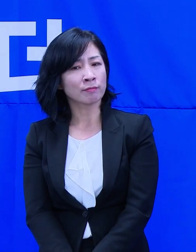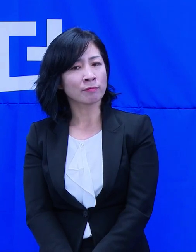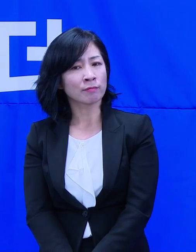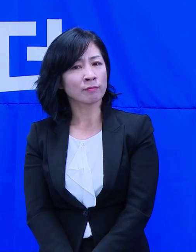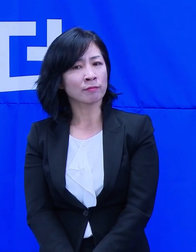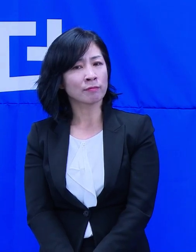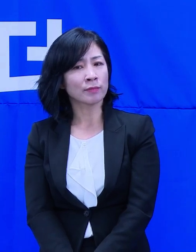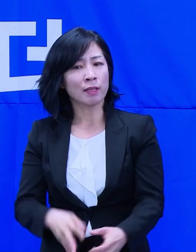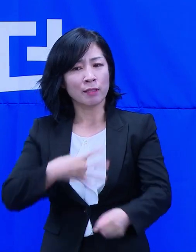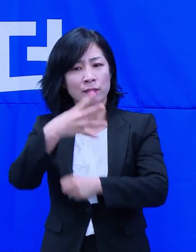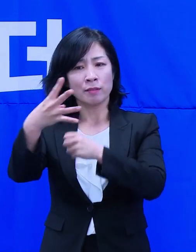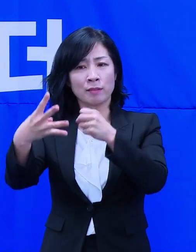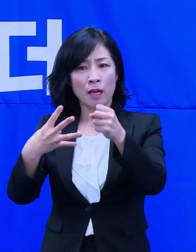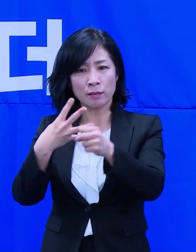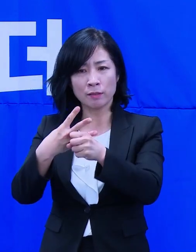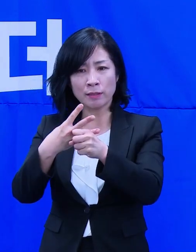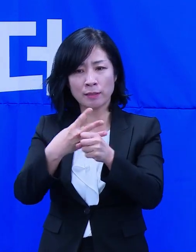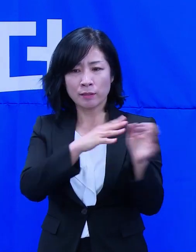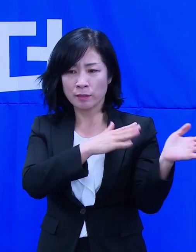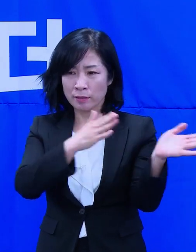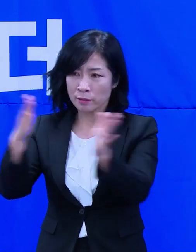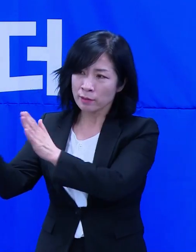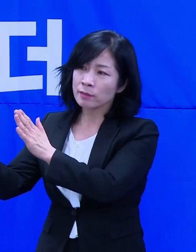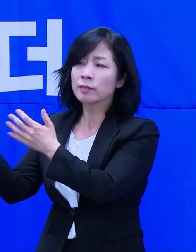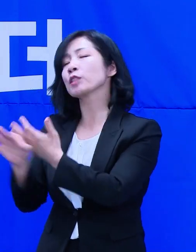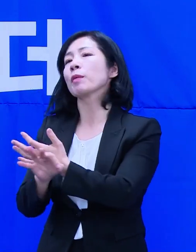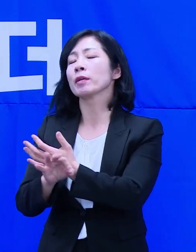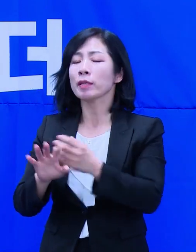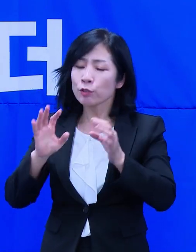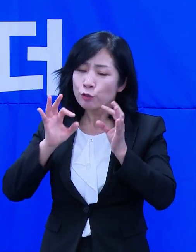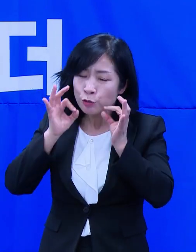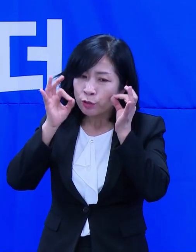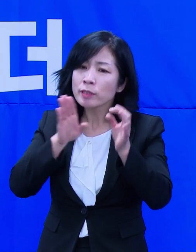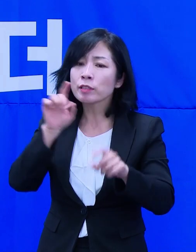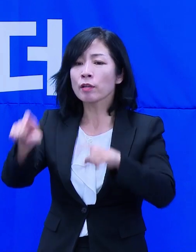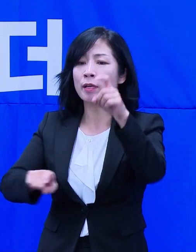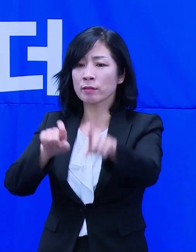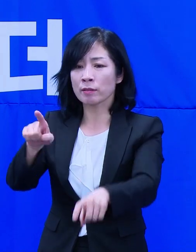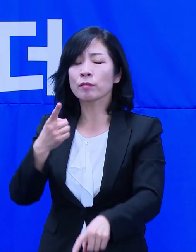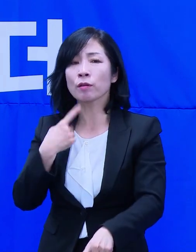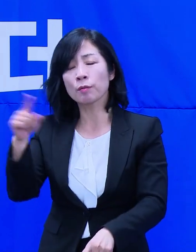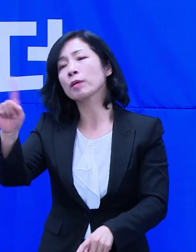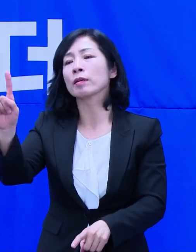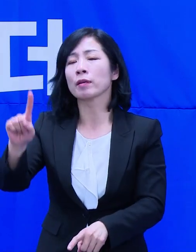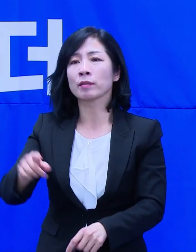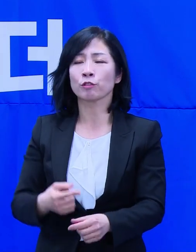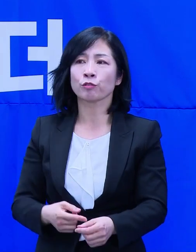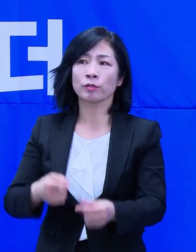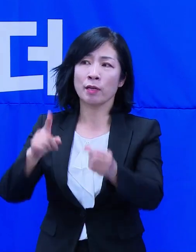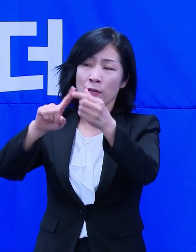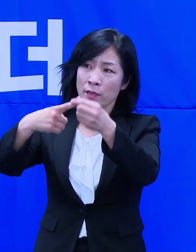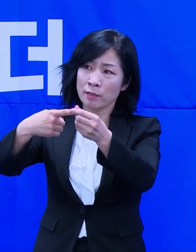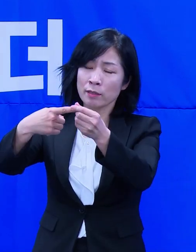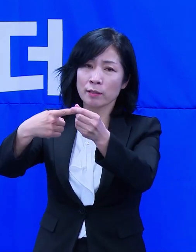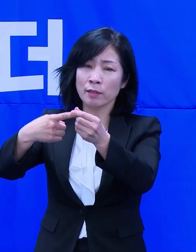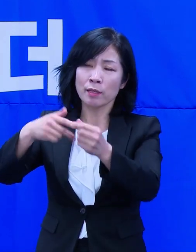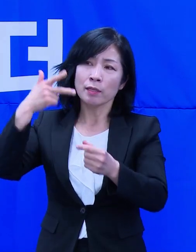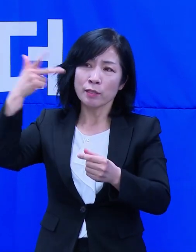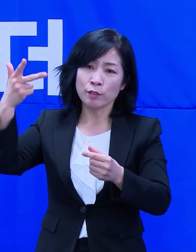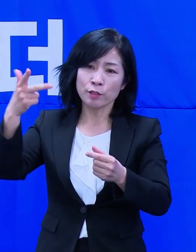예, 4년이 지났지만 그래도 꾸준하게 실천해온 것이 몇 가지 있습니다. 그 중에 한 가지는 우리가